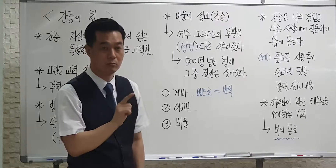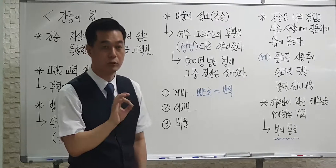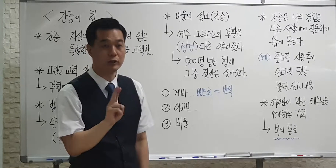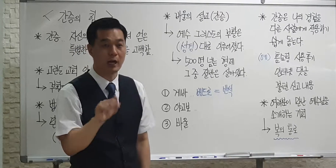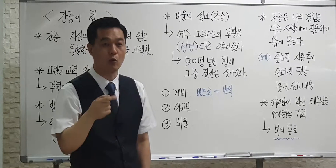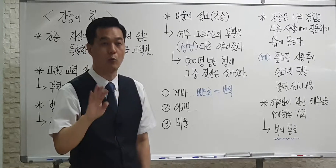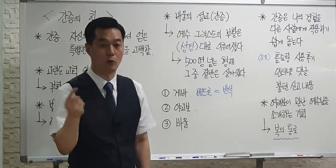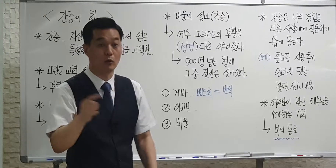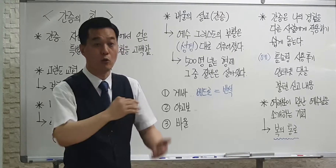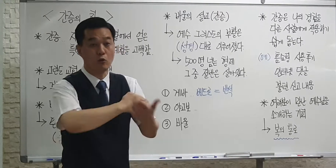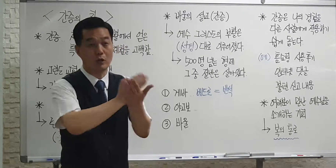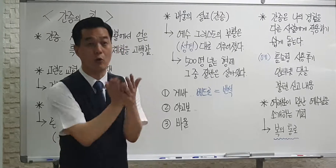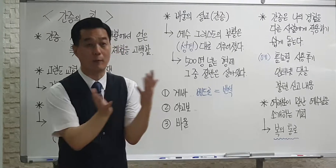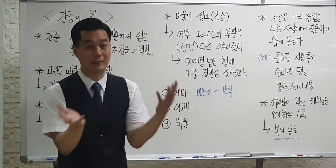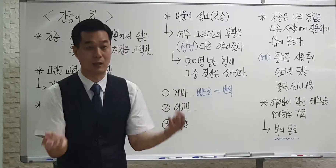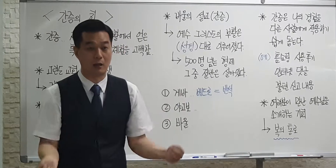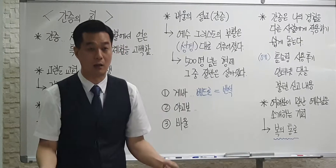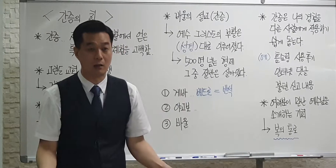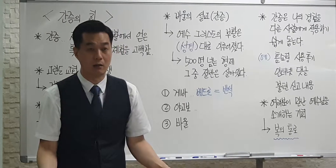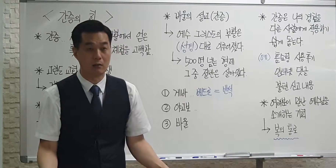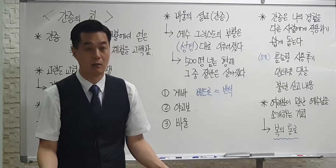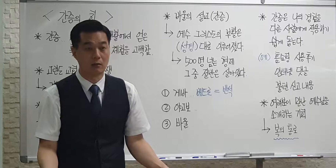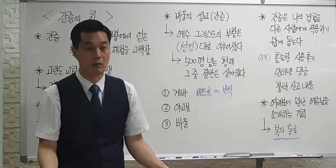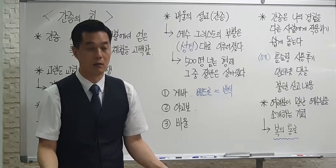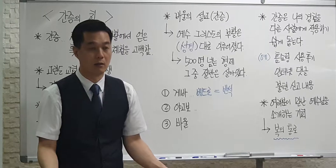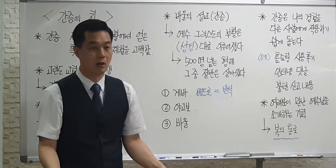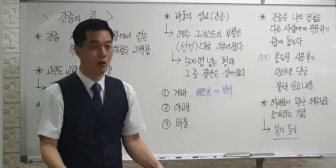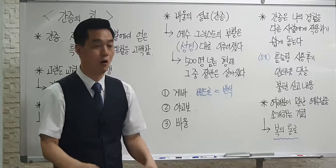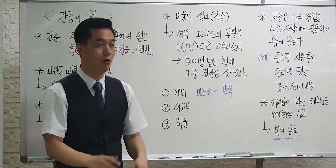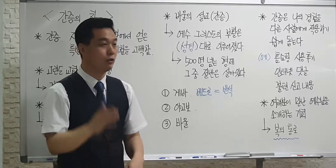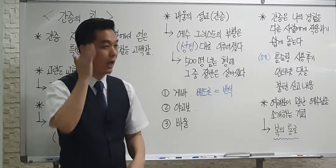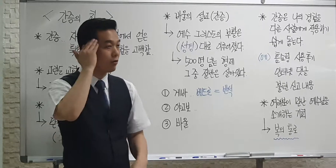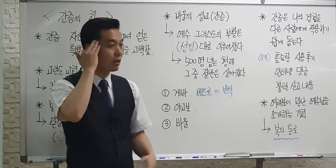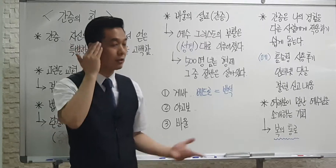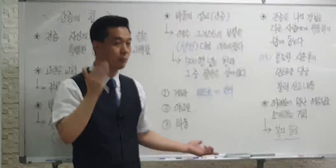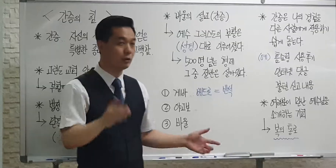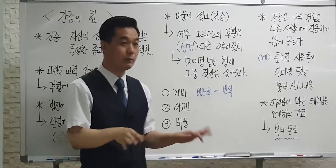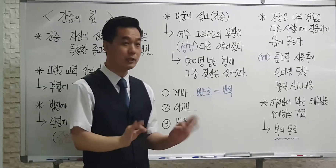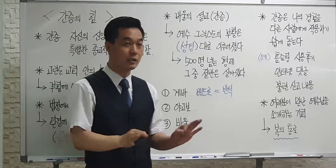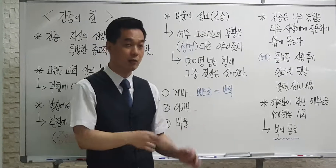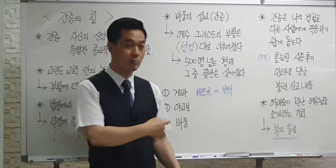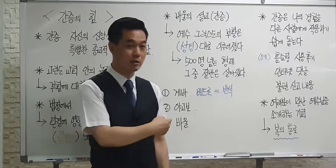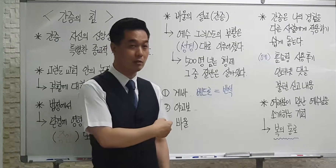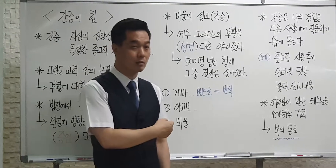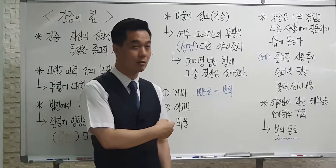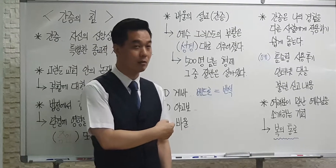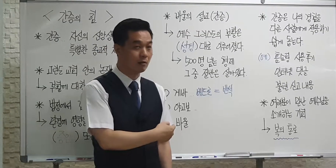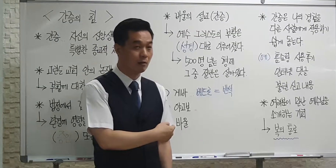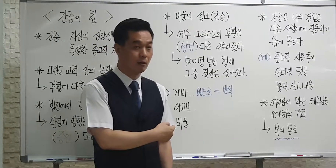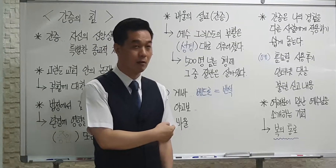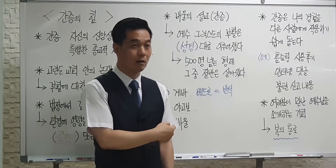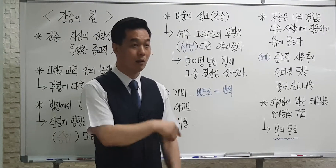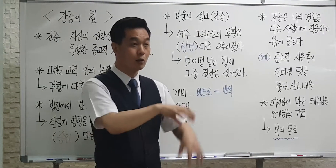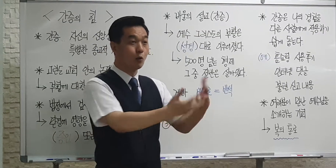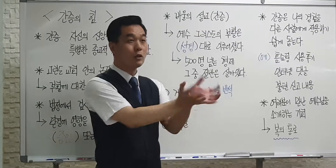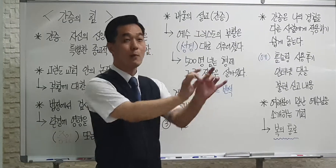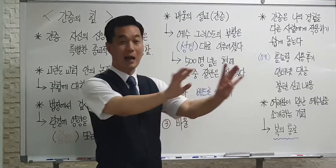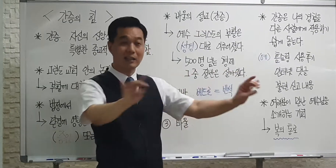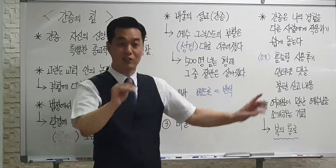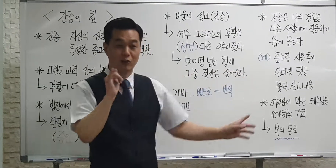무슨 야고보? 요 야고보 많잖아. 우리 한국 같으면 김씨예요, 김씨. 동네만 하나 있어,